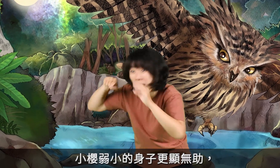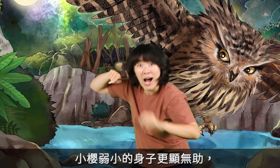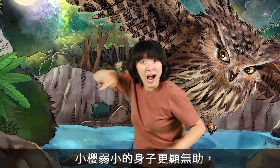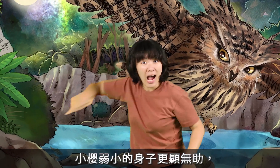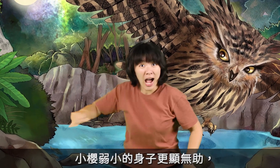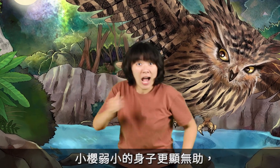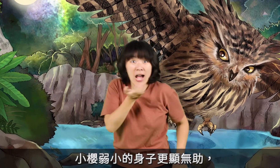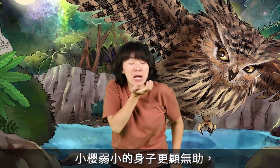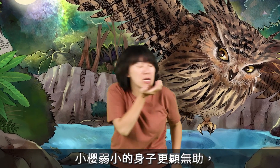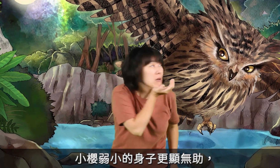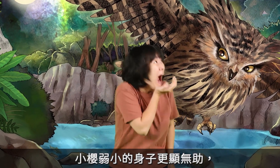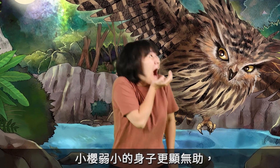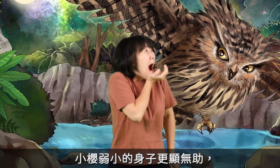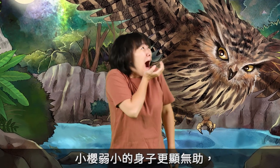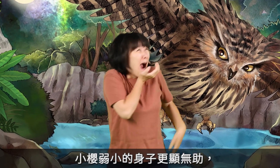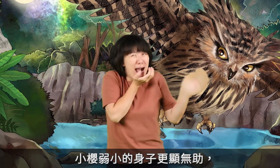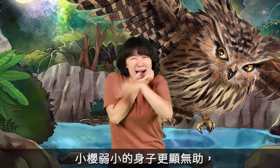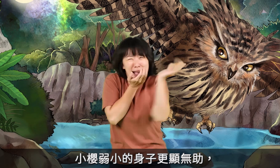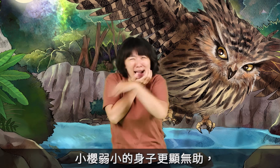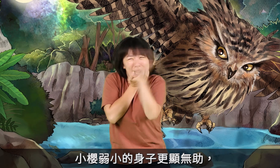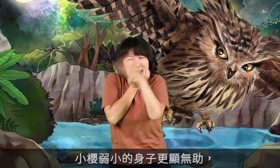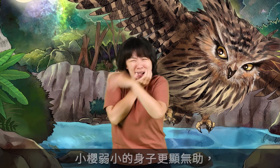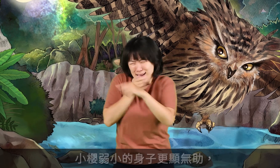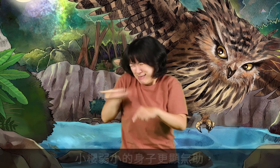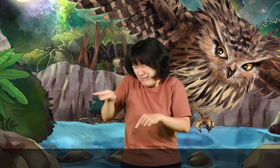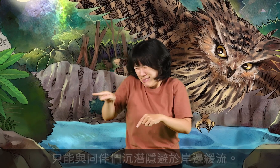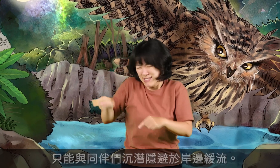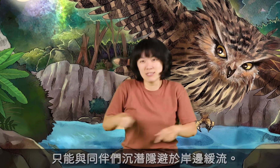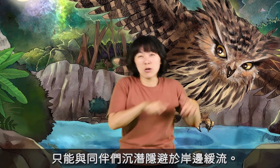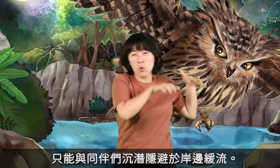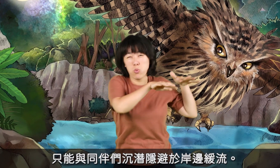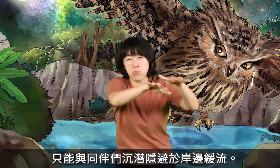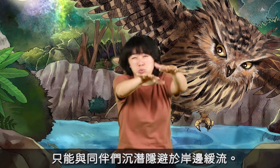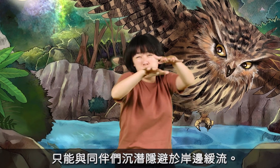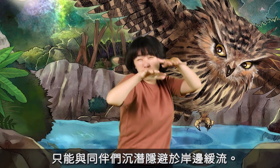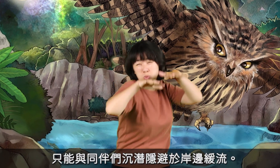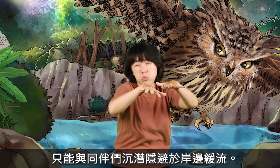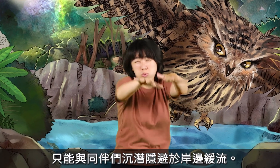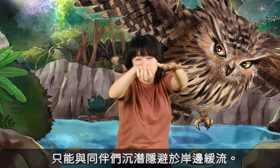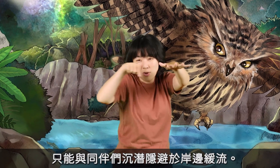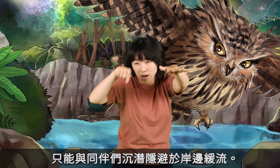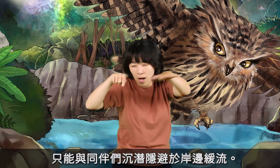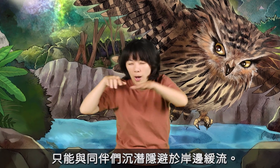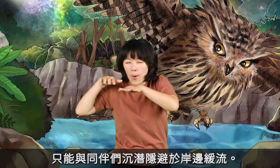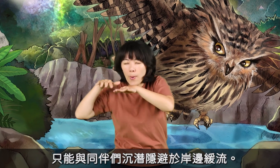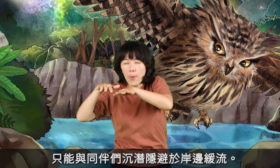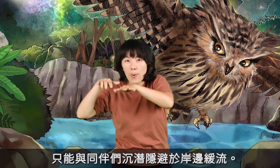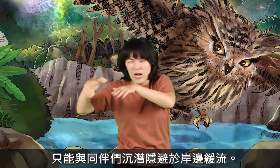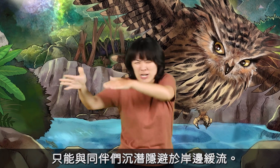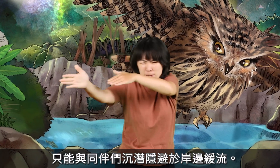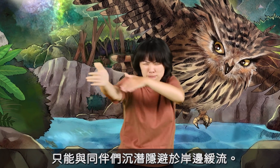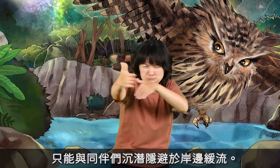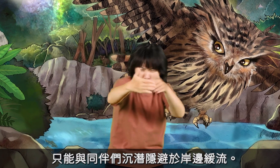小鹰弱小的身子更显无助，只能与同伴沉潜隐蔽于岸边缓